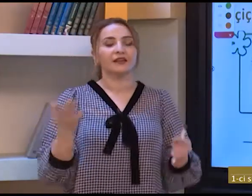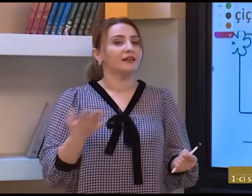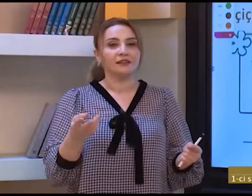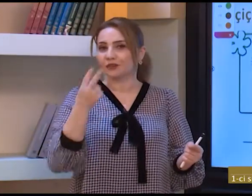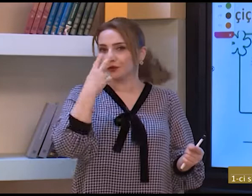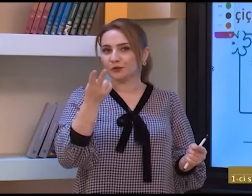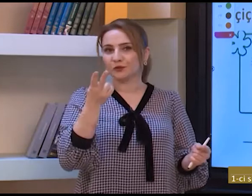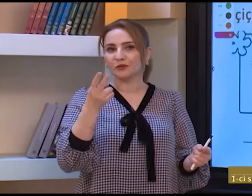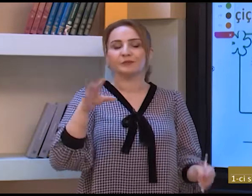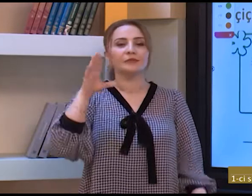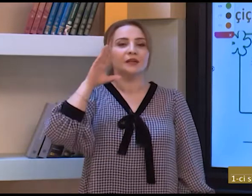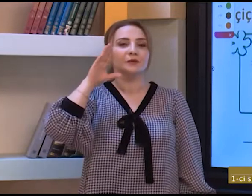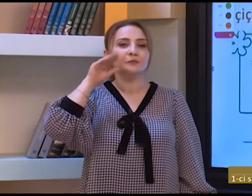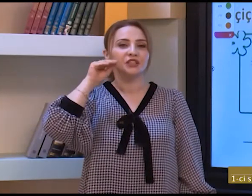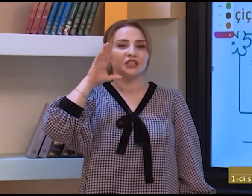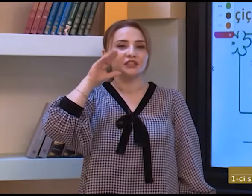nə görürük? Pişik.